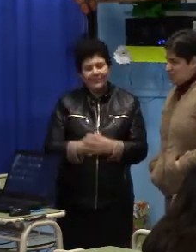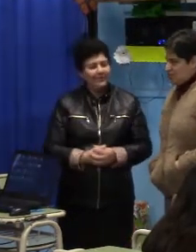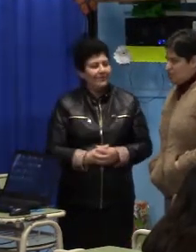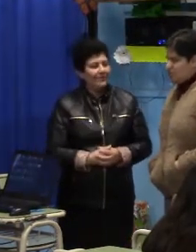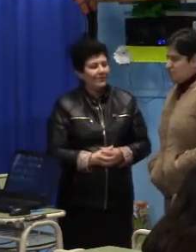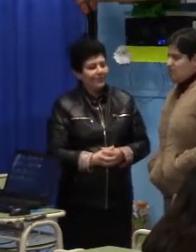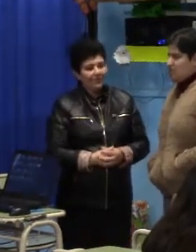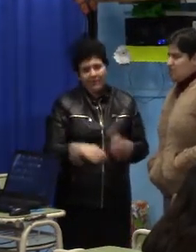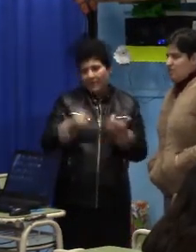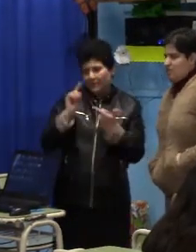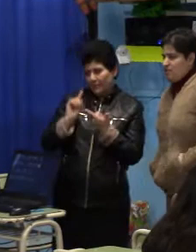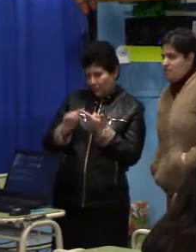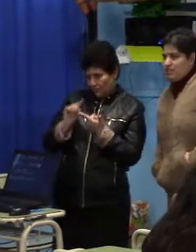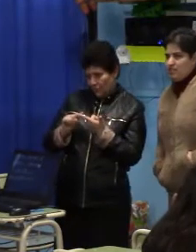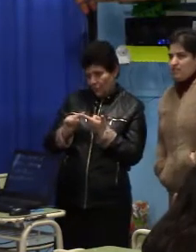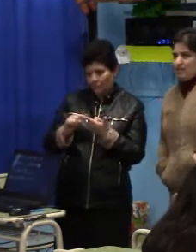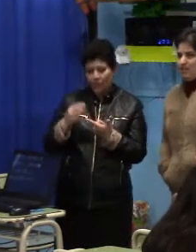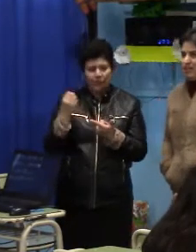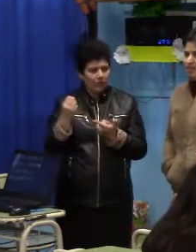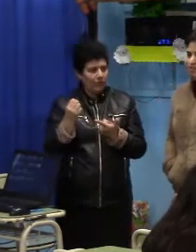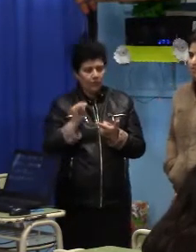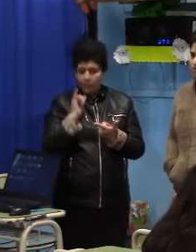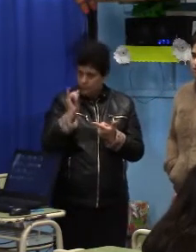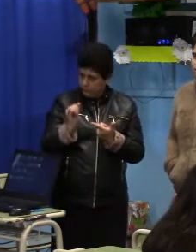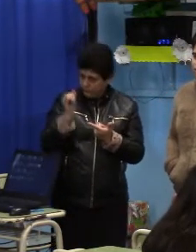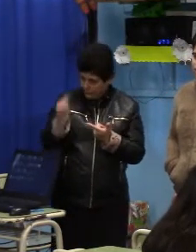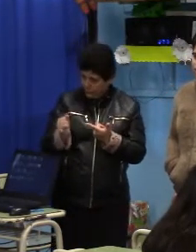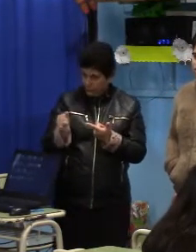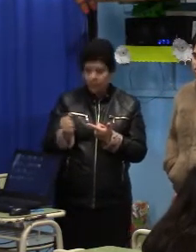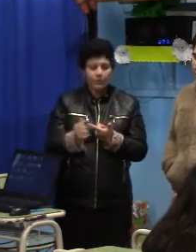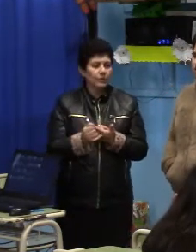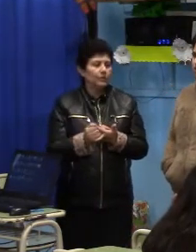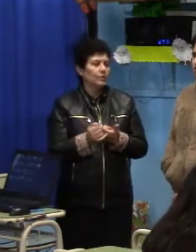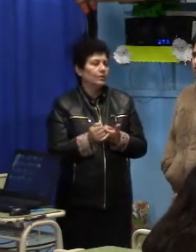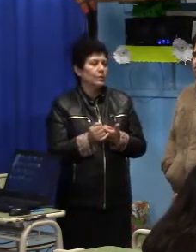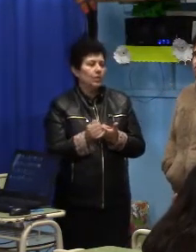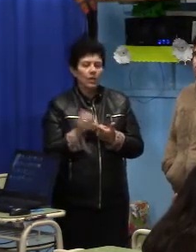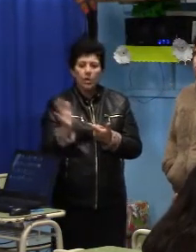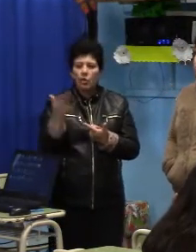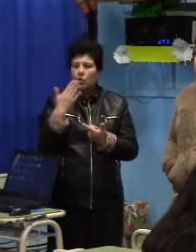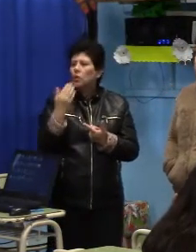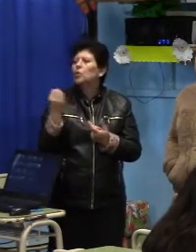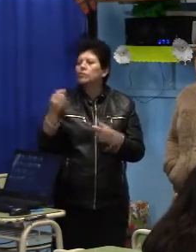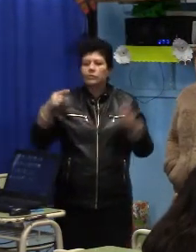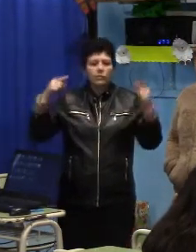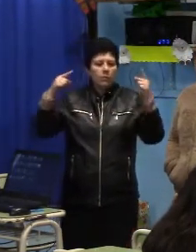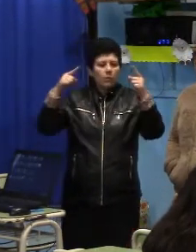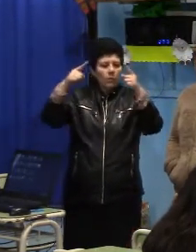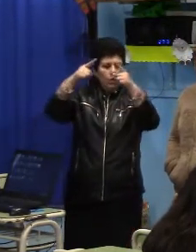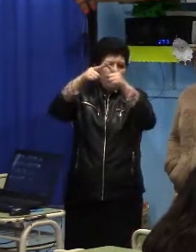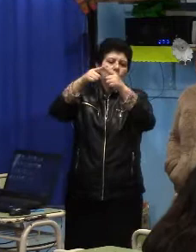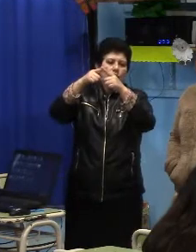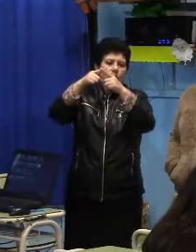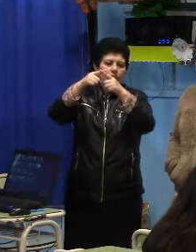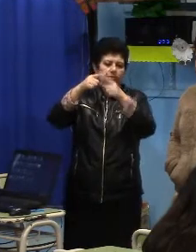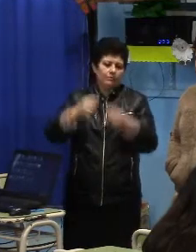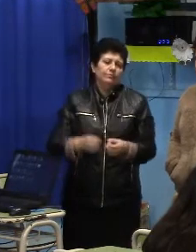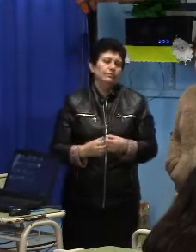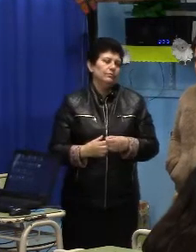Y lo segundo es enfatizarle que todo tiene un propósito, ¿no?